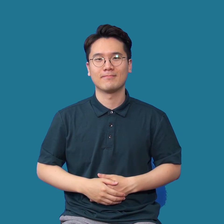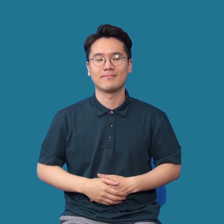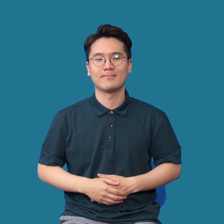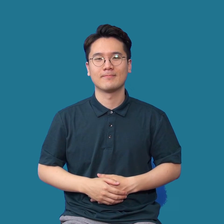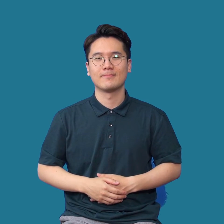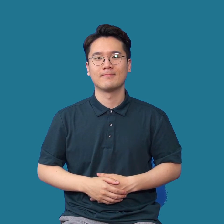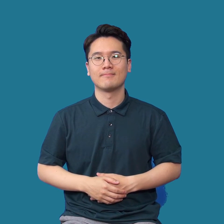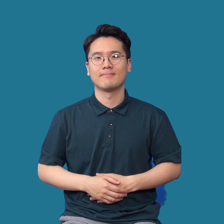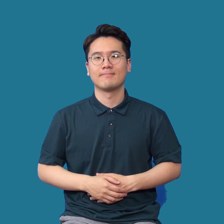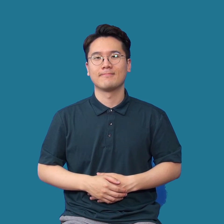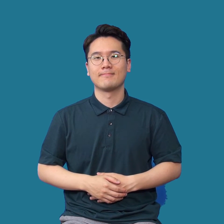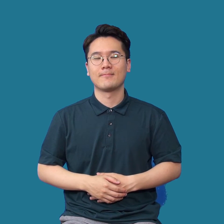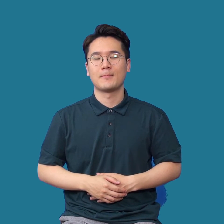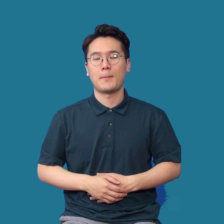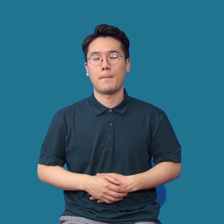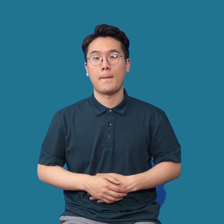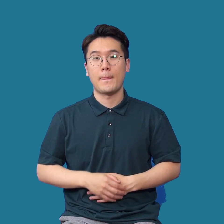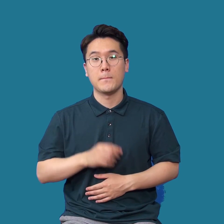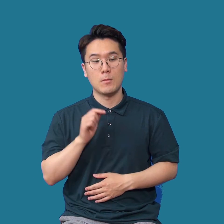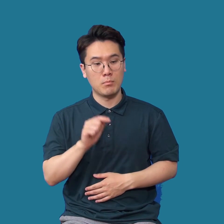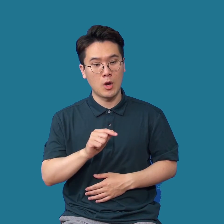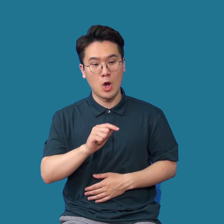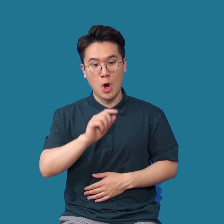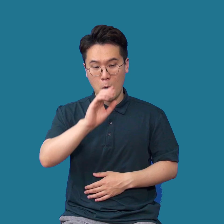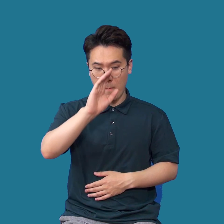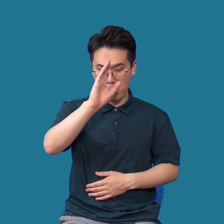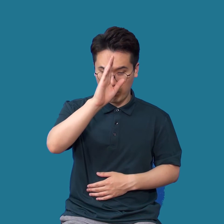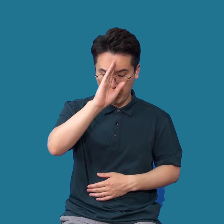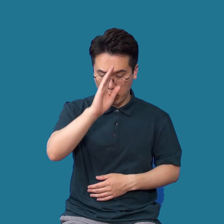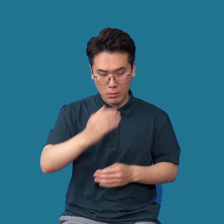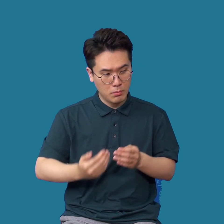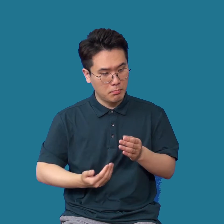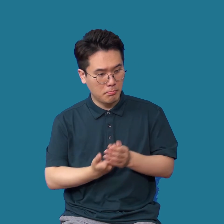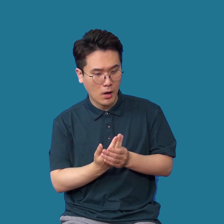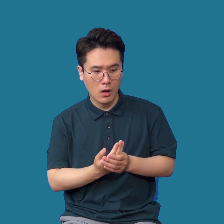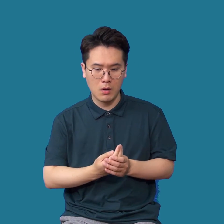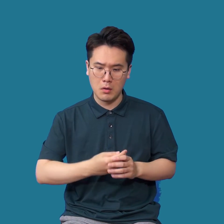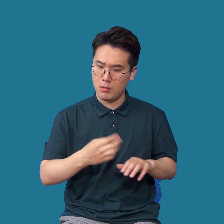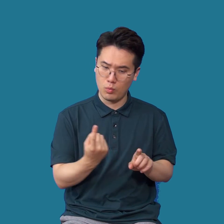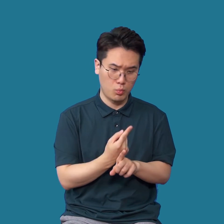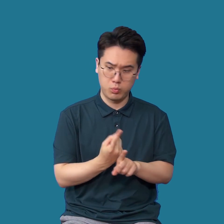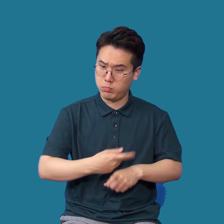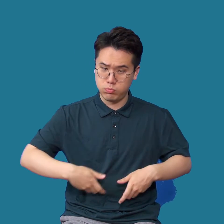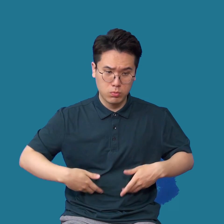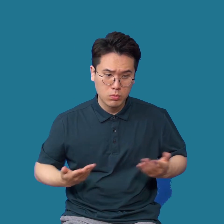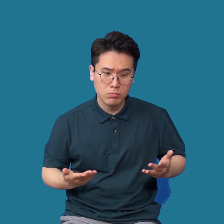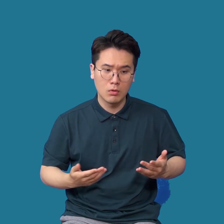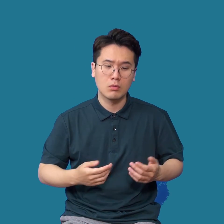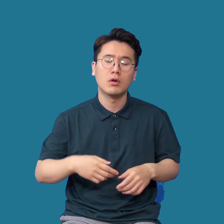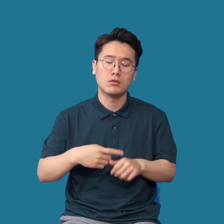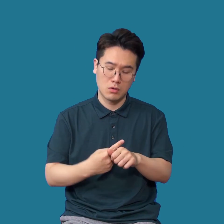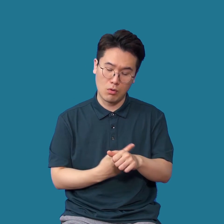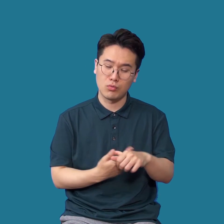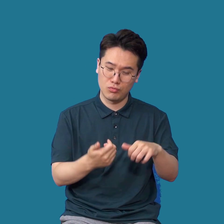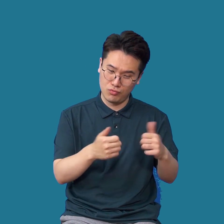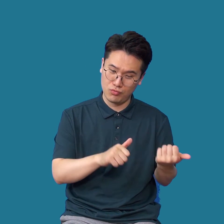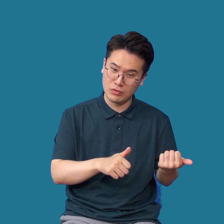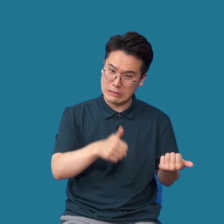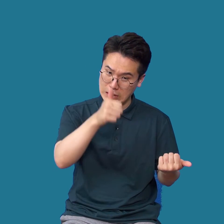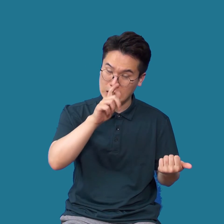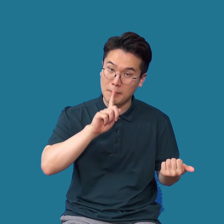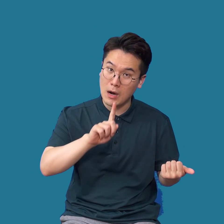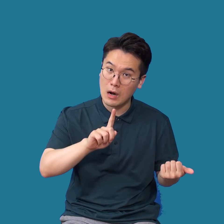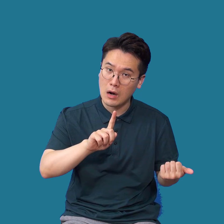그러면 병 걸리면 나으려고 하지 말고 그냥 가만히 있다가 죽으라는 말이냐? 여러분, 그런